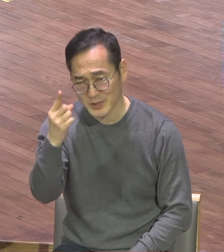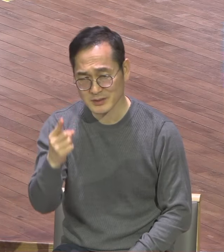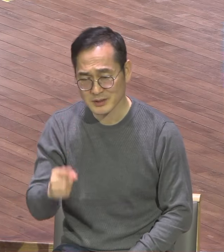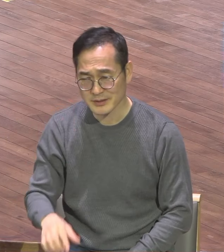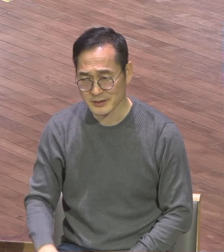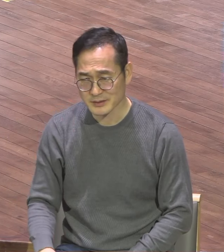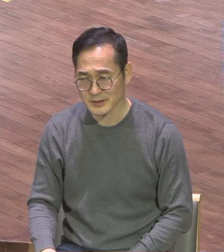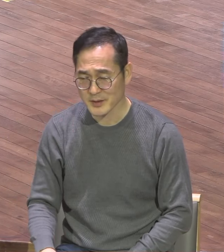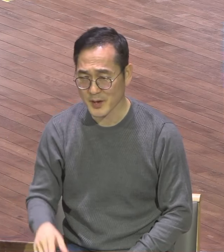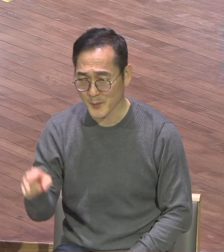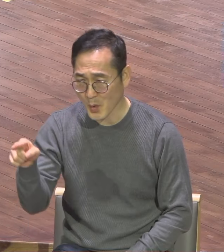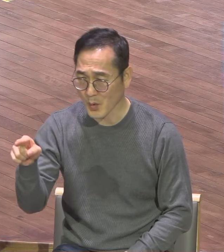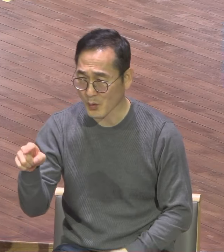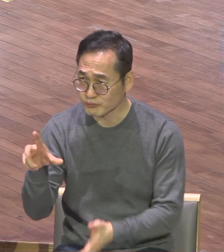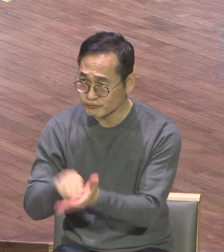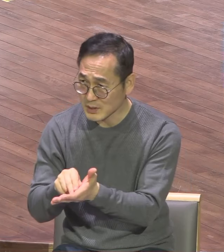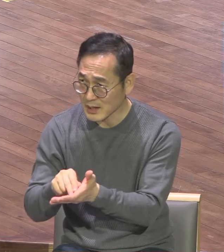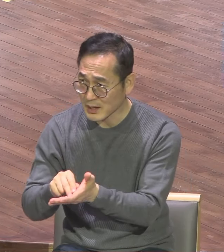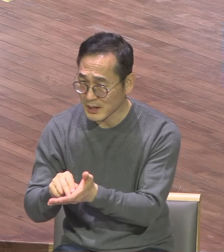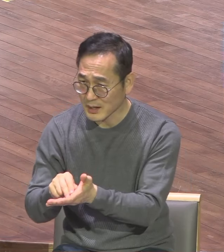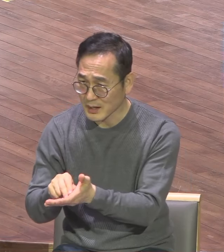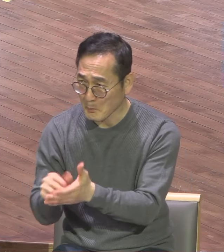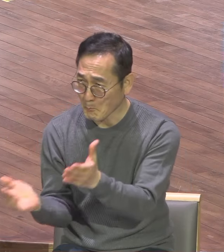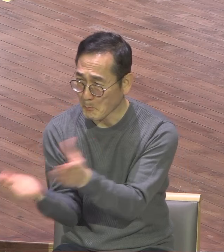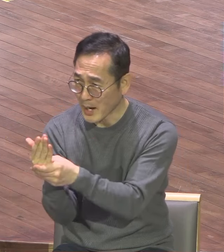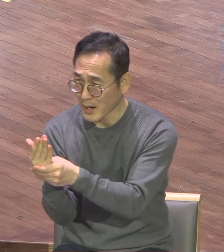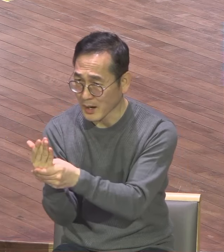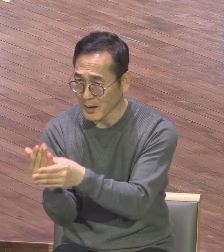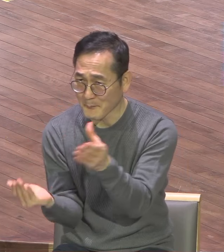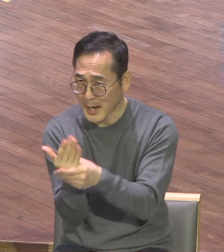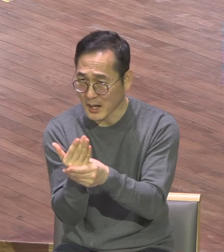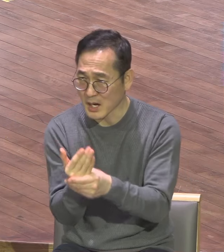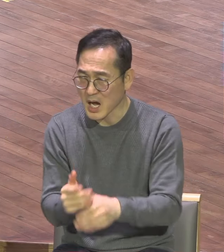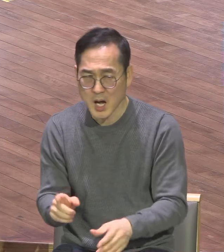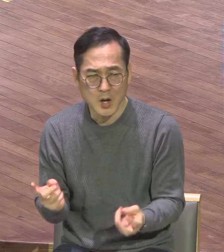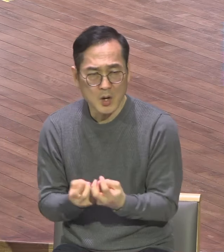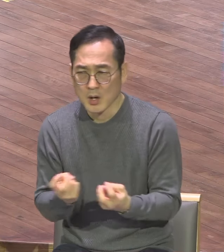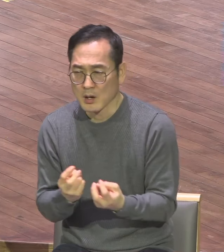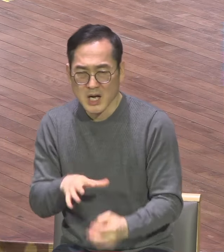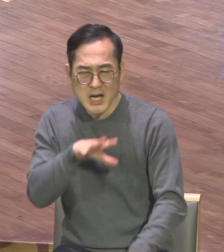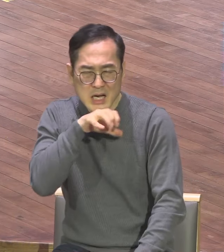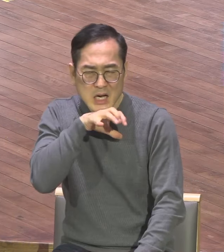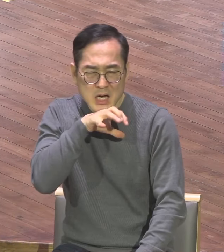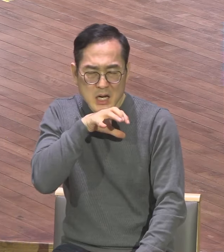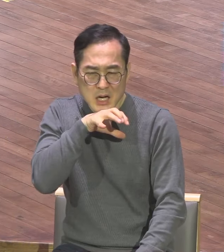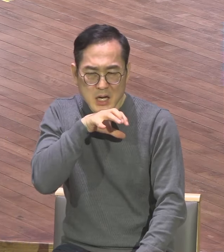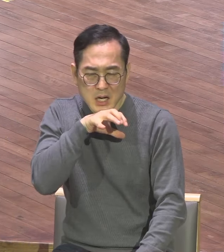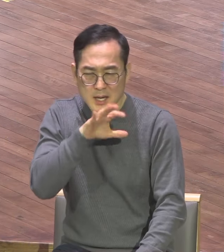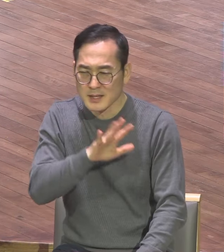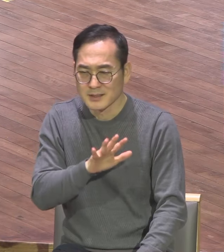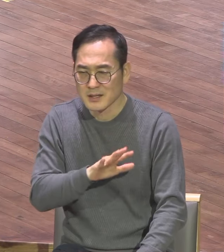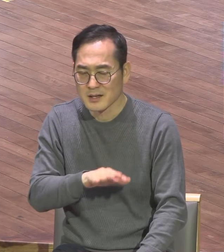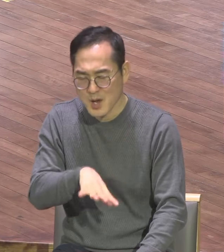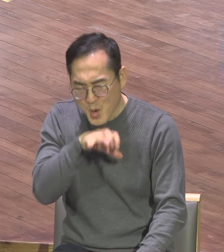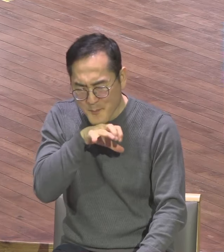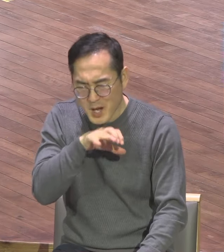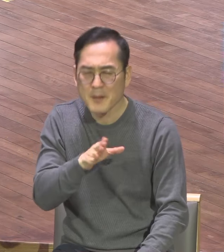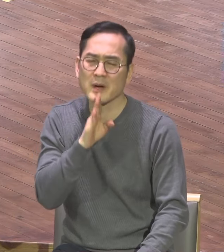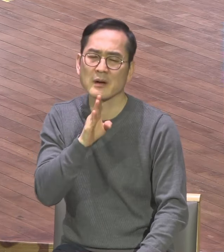앞에서 원망, 불평, 이 더 빨리 찾아올 수 있는 그런 환경 속에